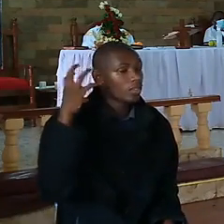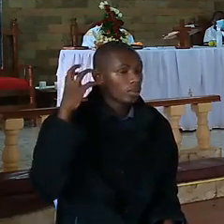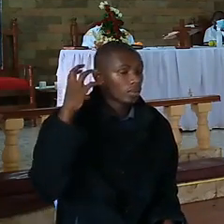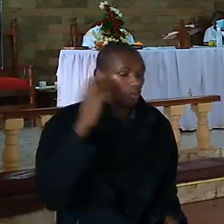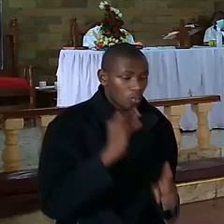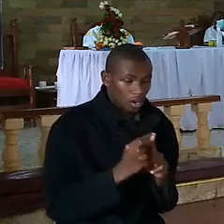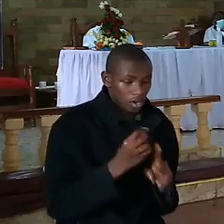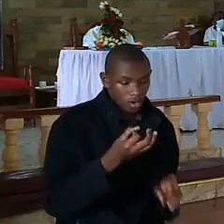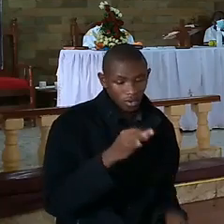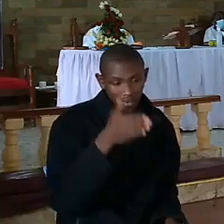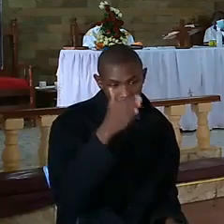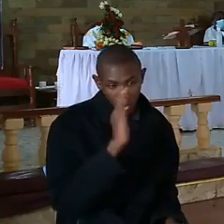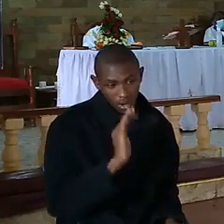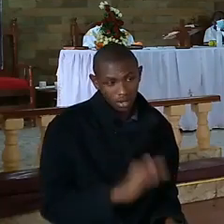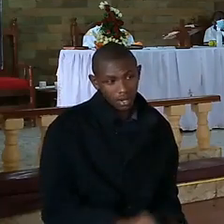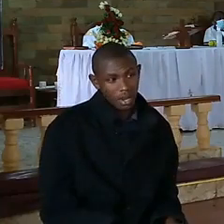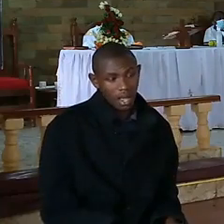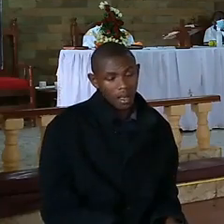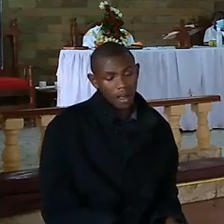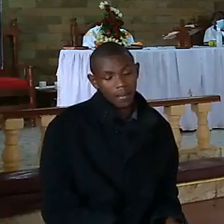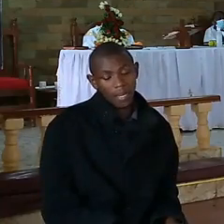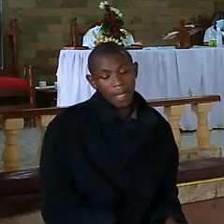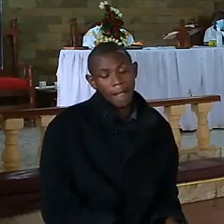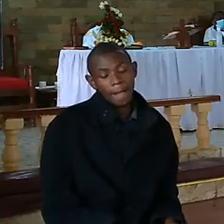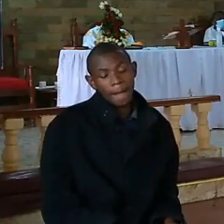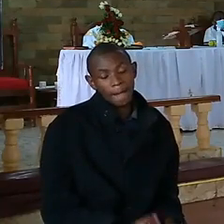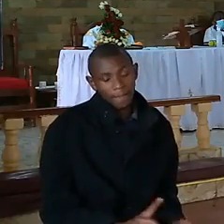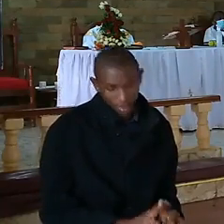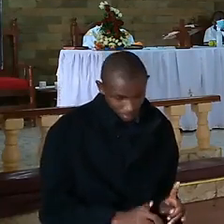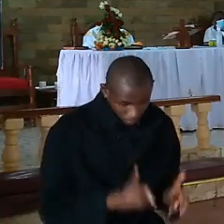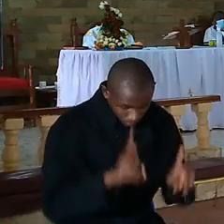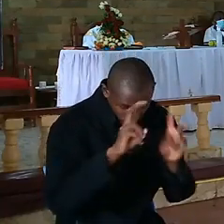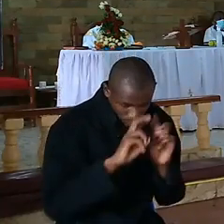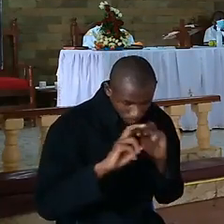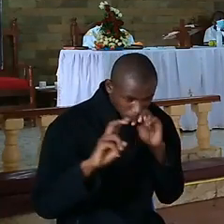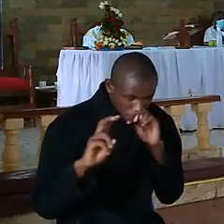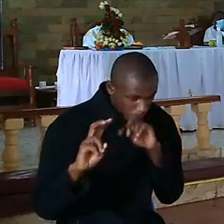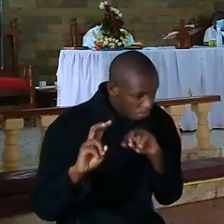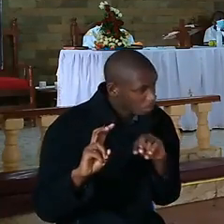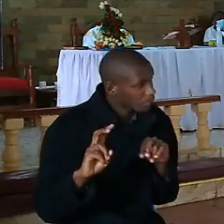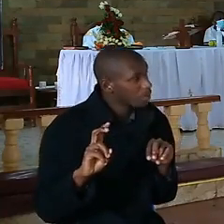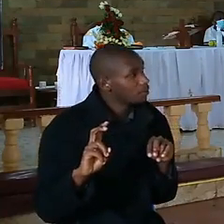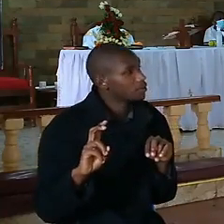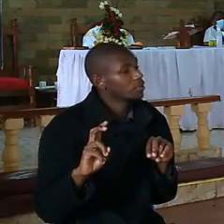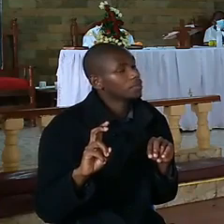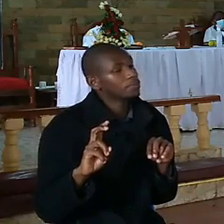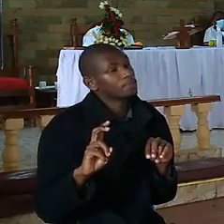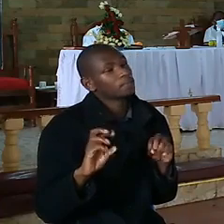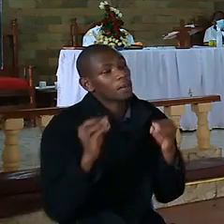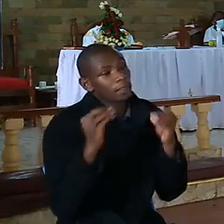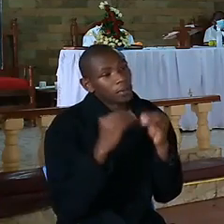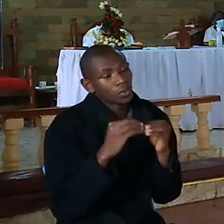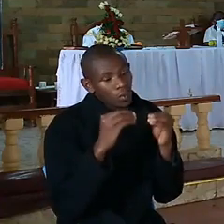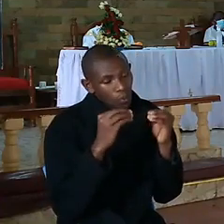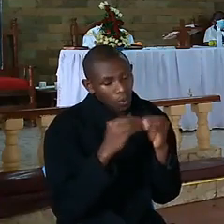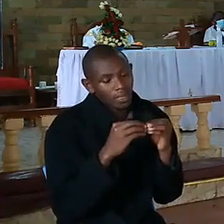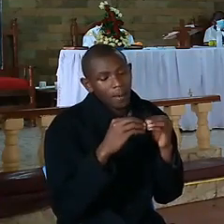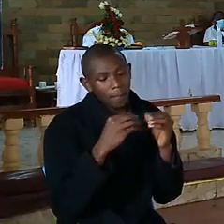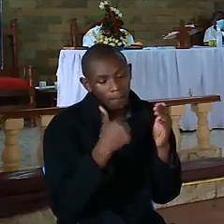magikora me mathinaini no na ithuĩ tukigeria kurora maundu maria mangituma tukinyanire tugacemania na mathina